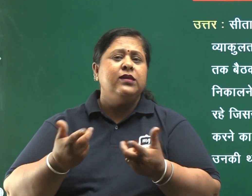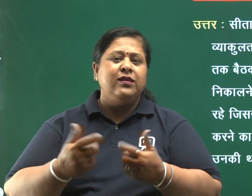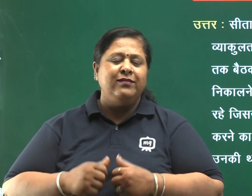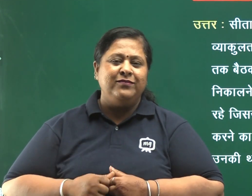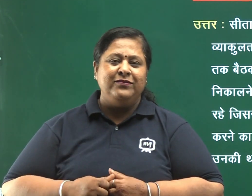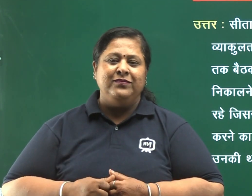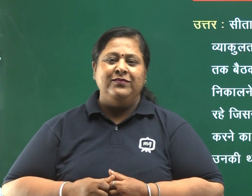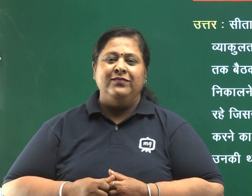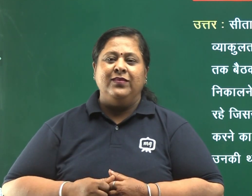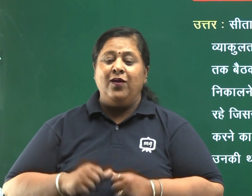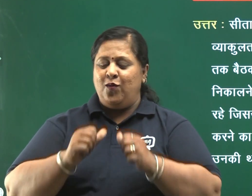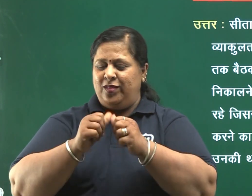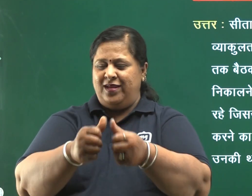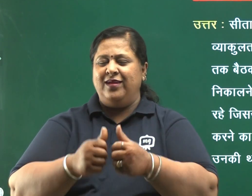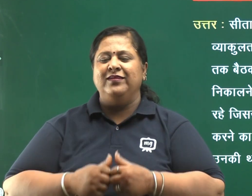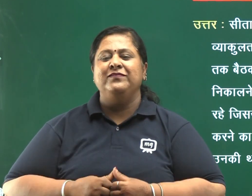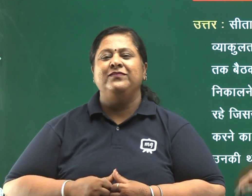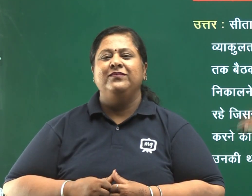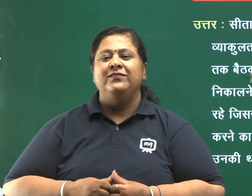की? उत्तर होगा,